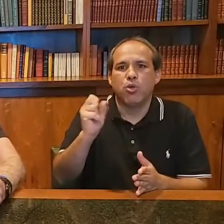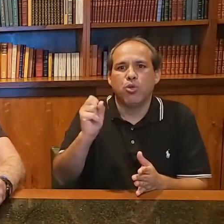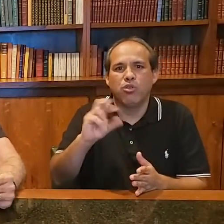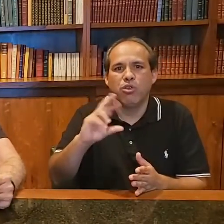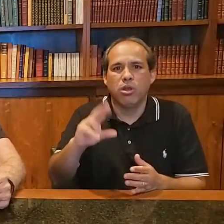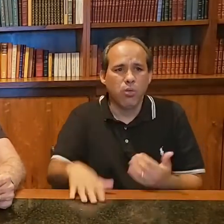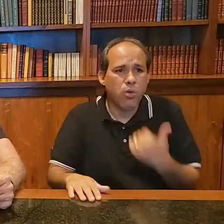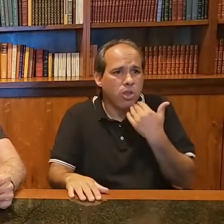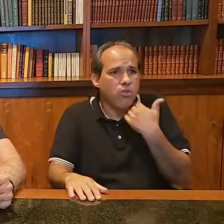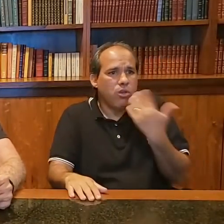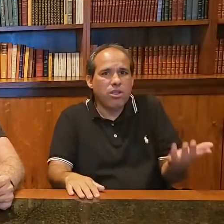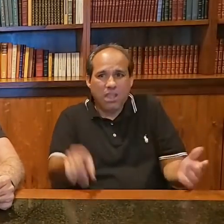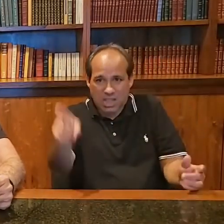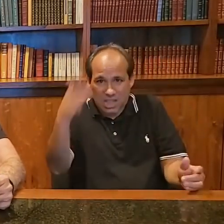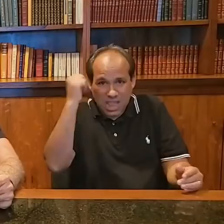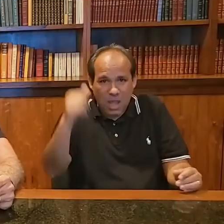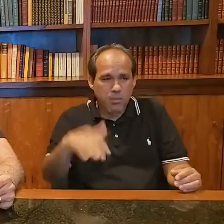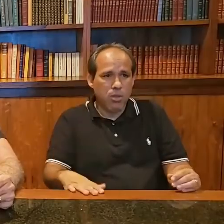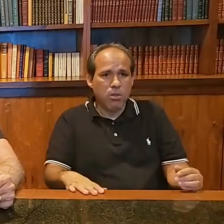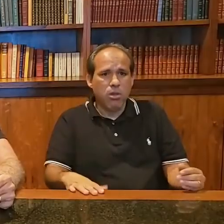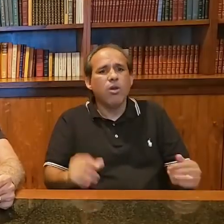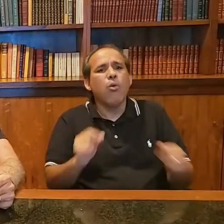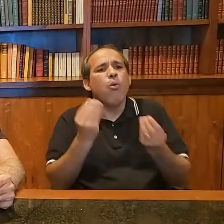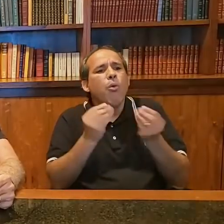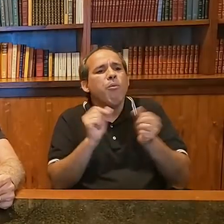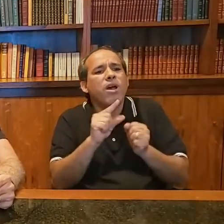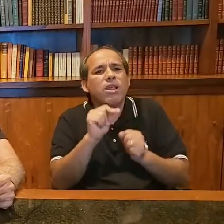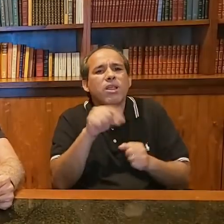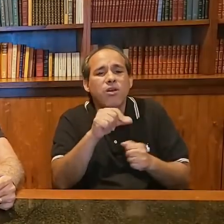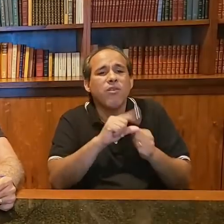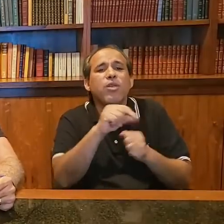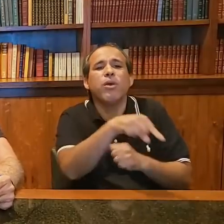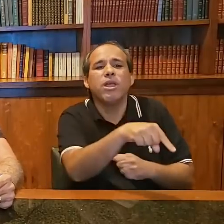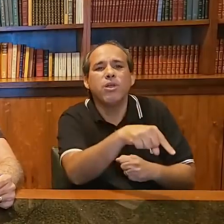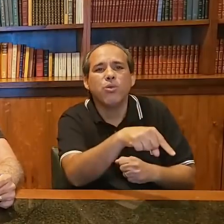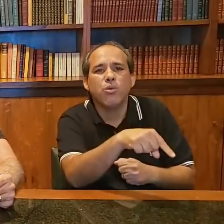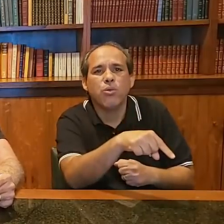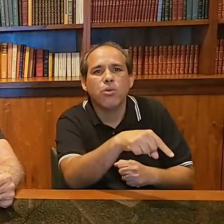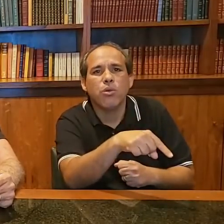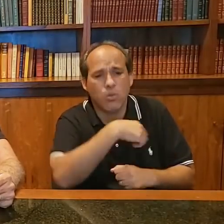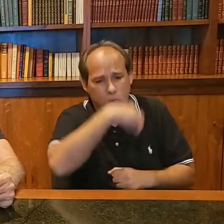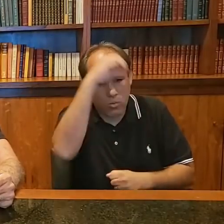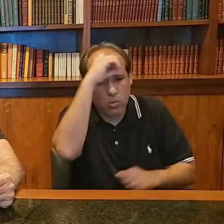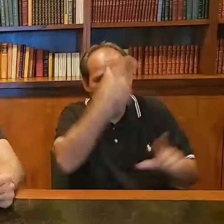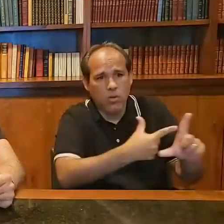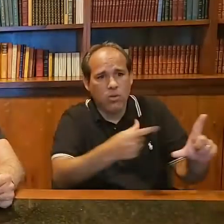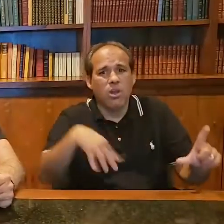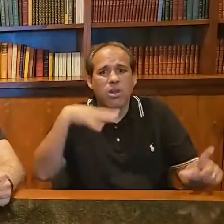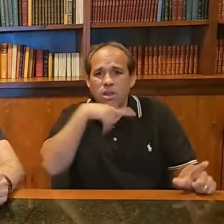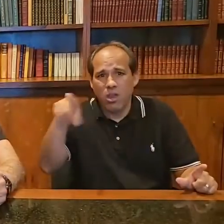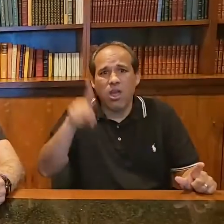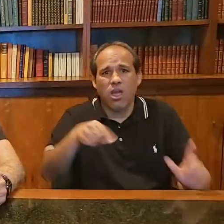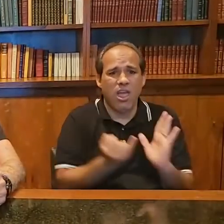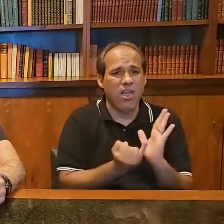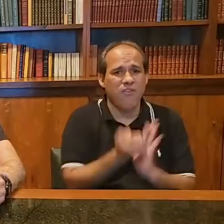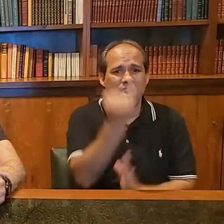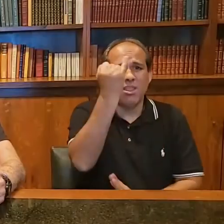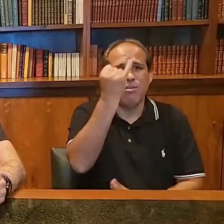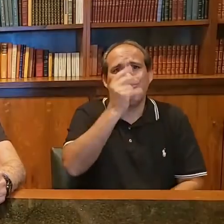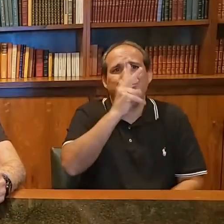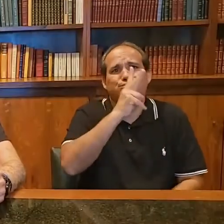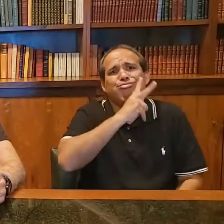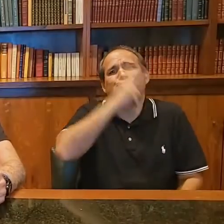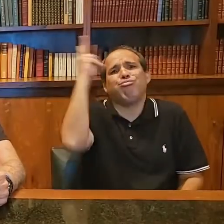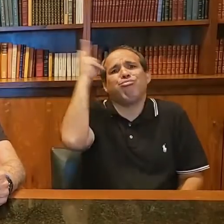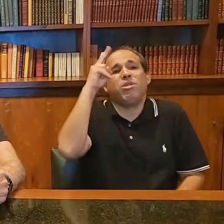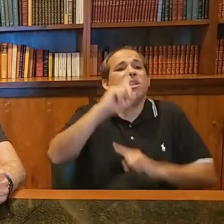disso? Eu não manjo nada de economia, mas qual a consequência disso? É a inflação. Ação galopante. É, com a inflação vem falta